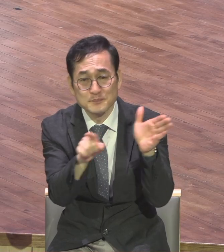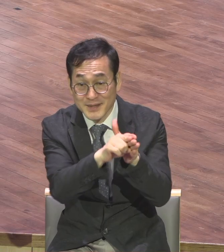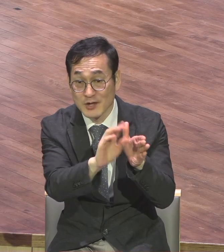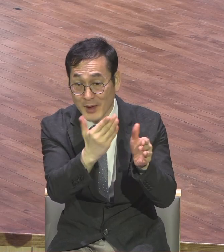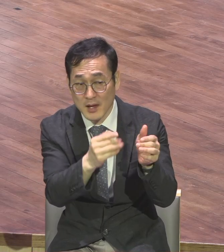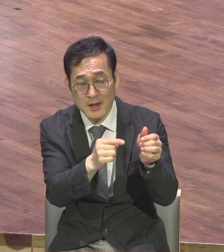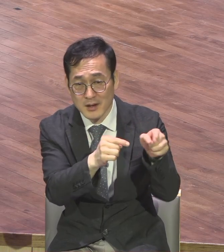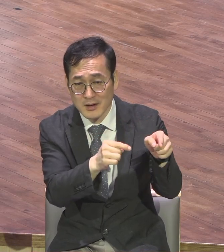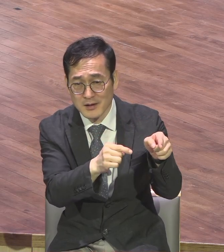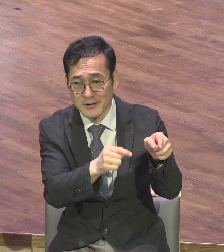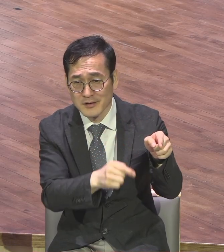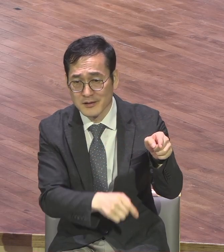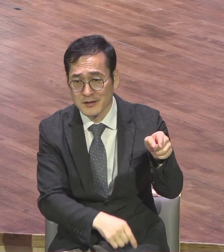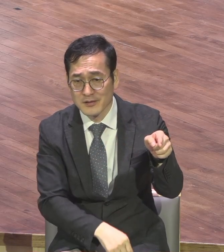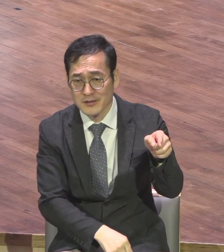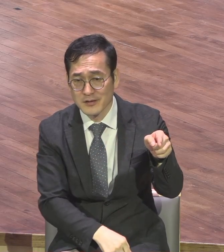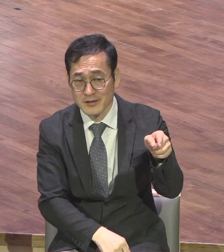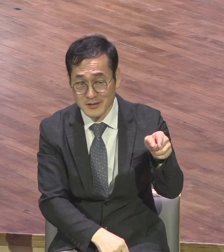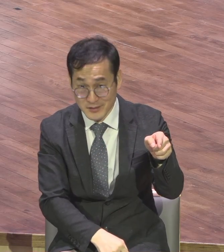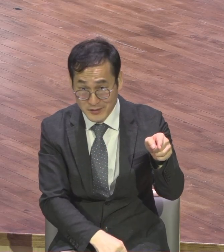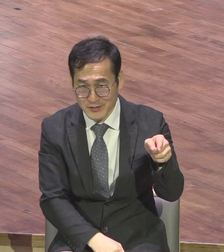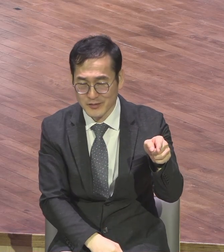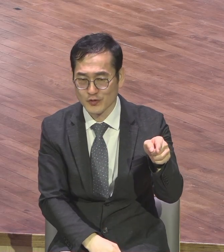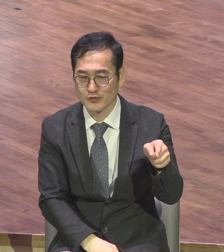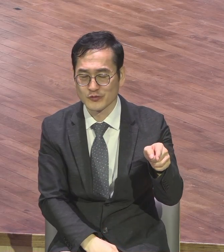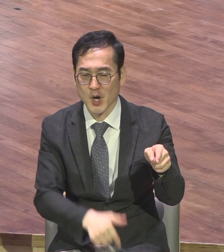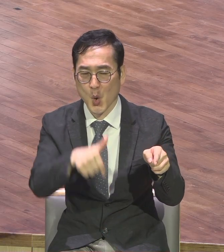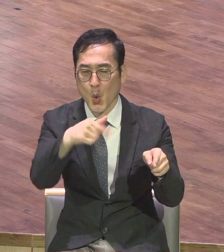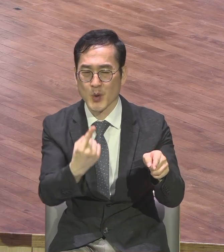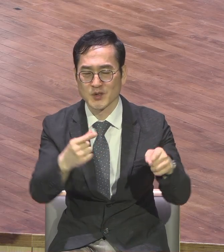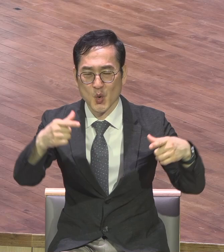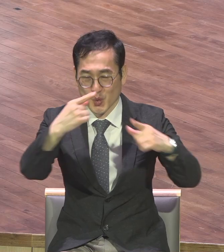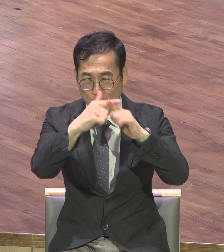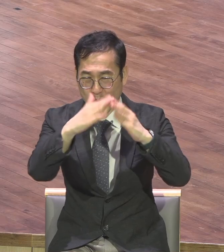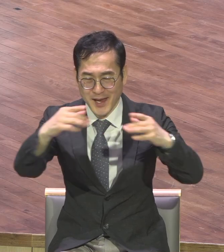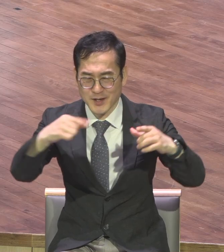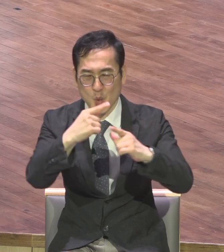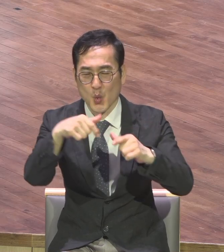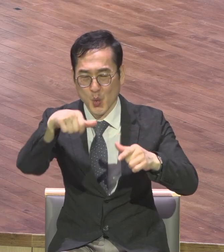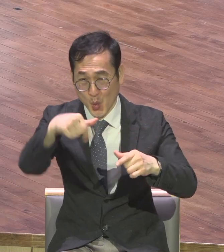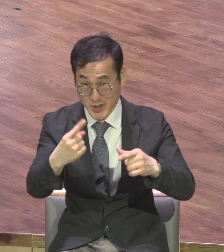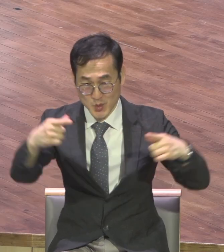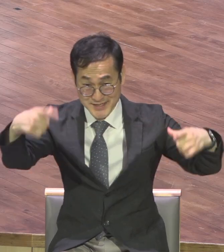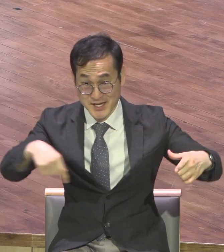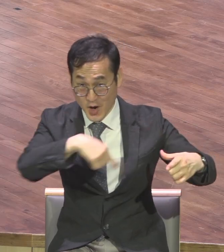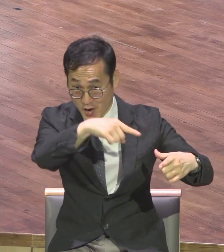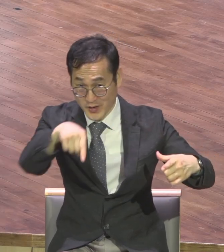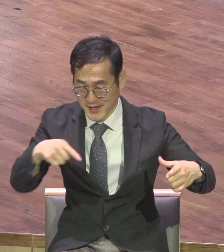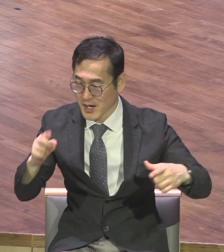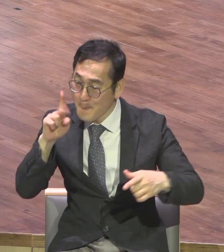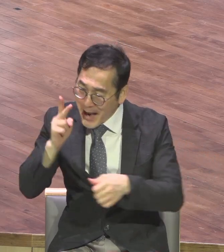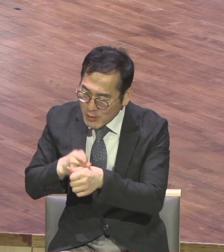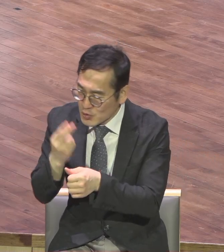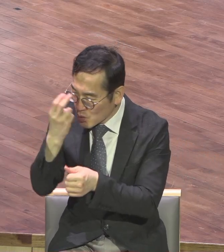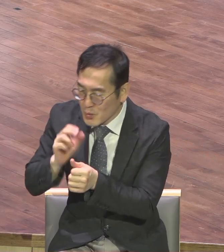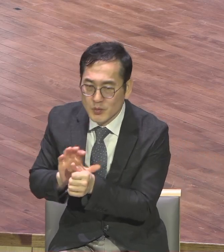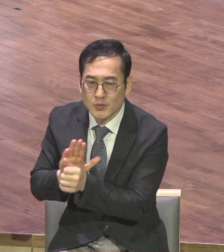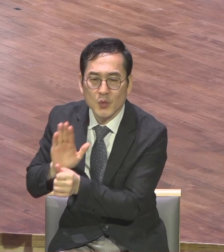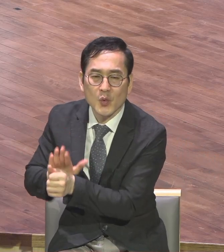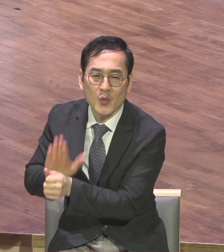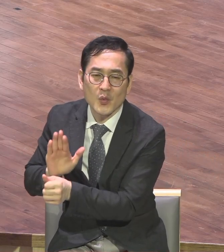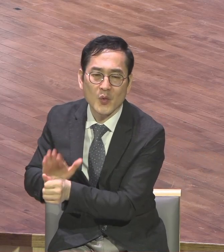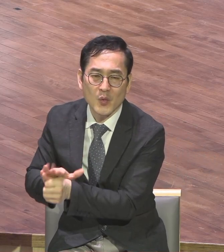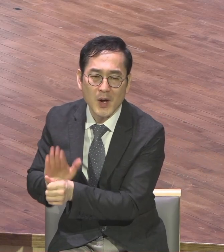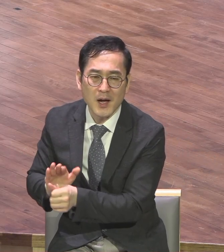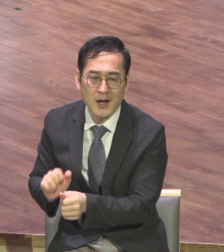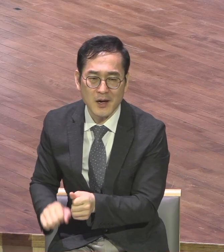정치적으로도 바울을 보호하는 아주 중요한 역할을 했어요. 미아라스도